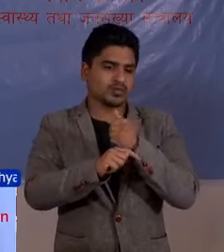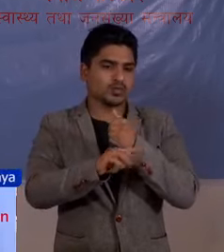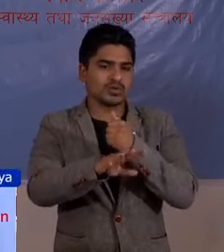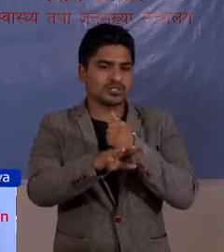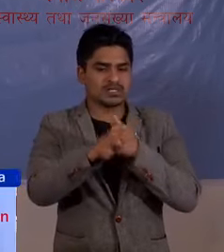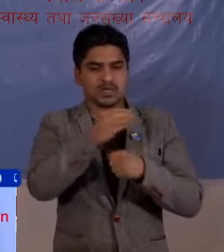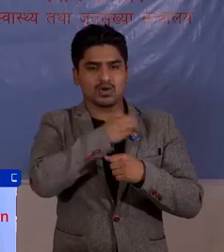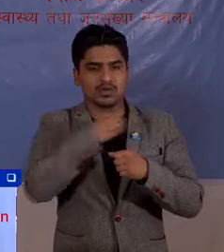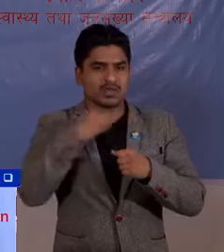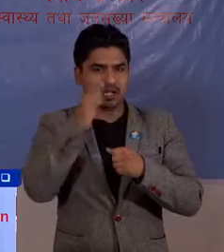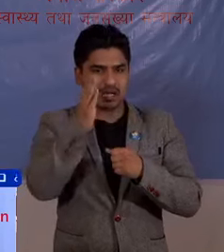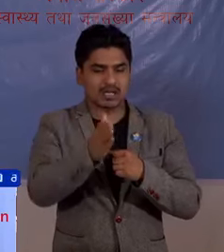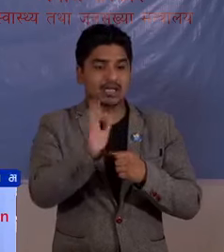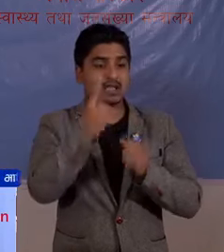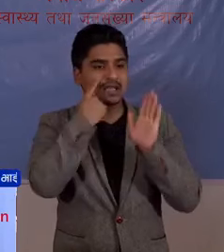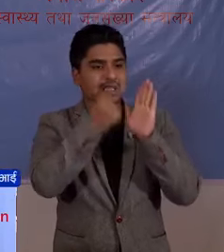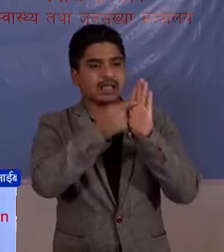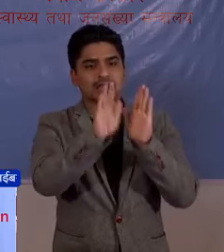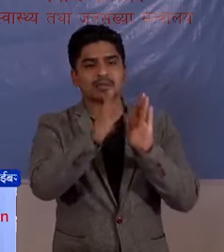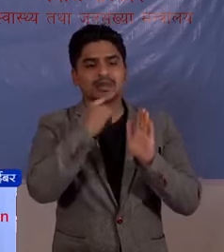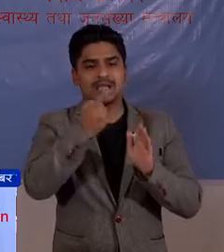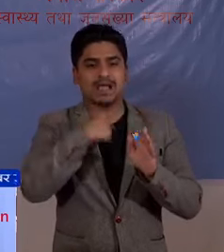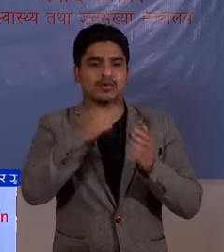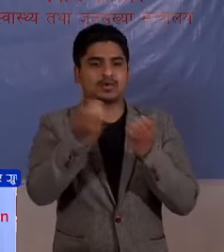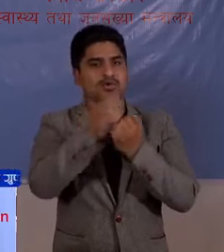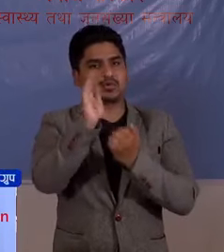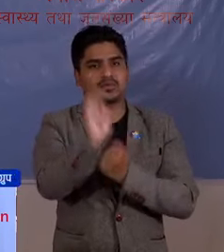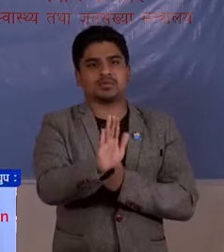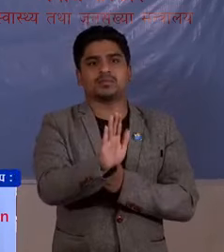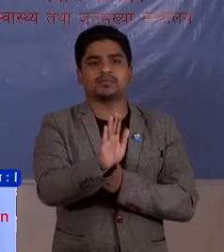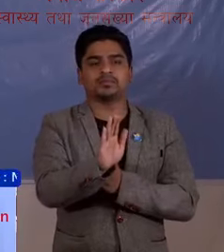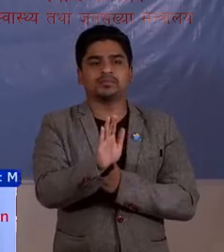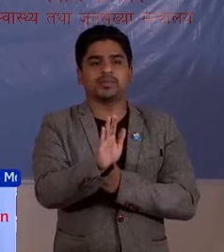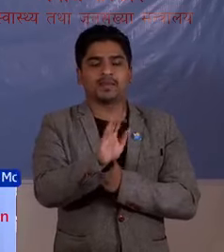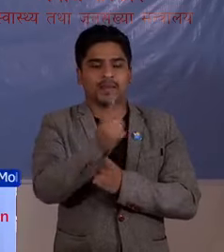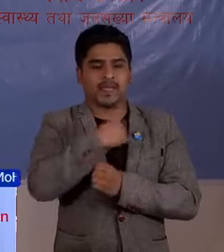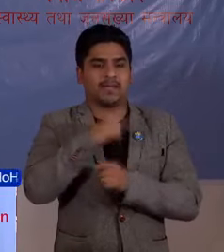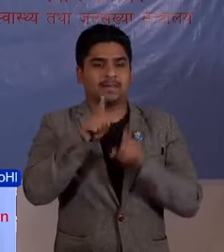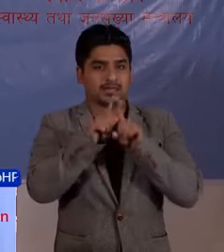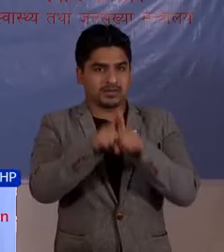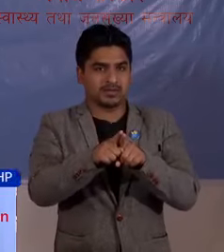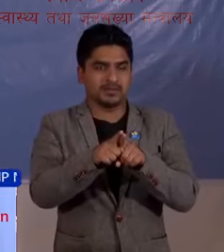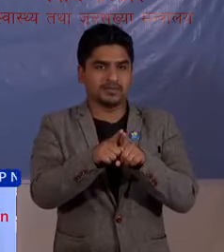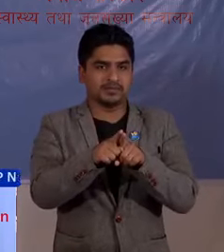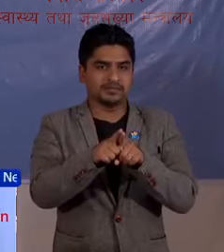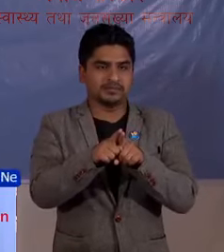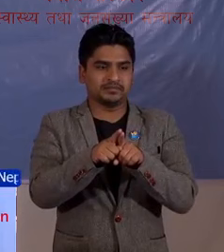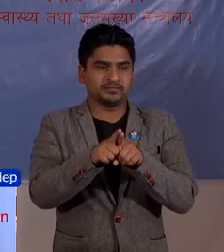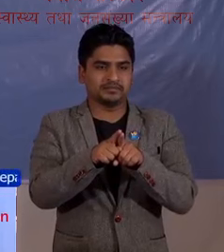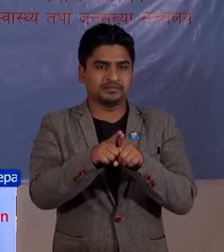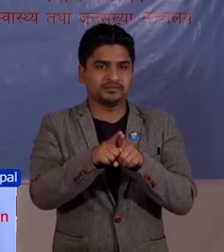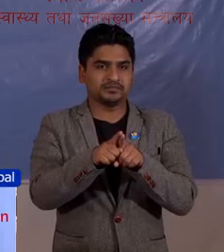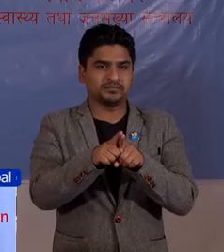कोशी अस्पतालले के देखाएको छ भने हामी गर्न सक्छौँ, हामीसँग